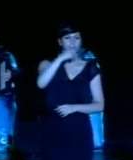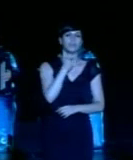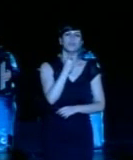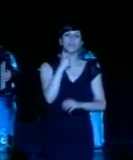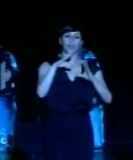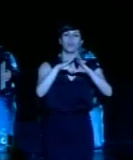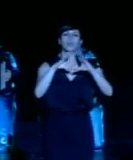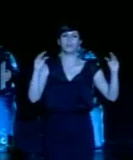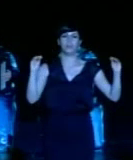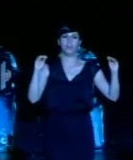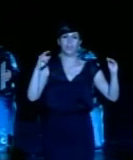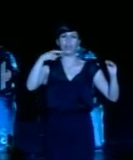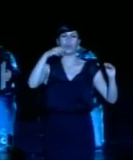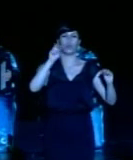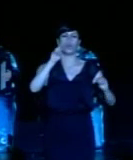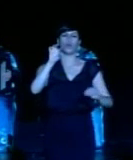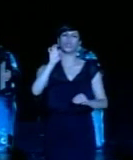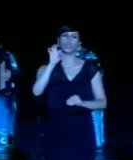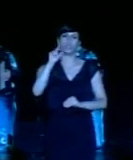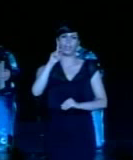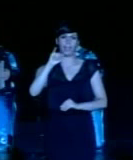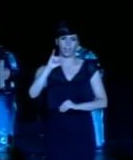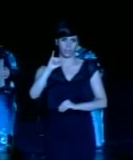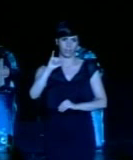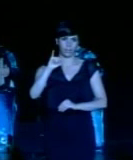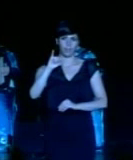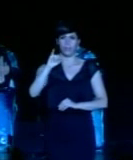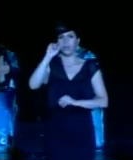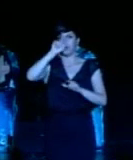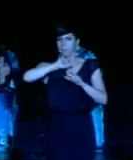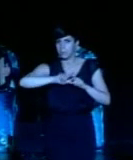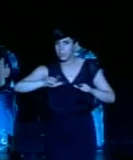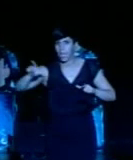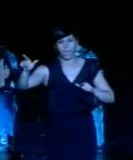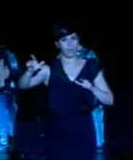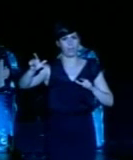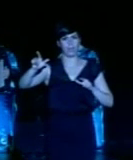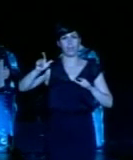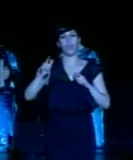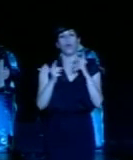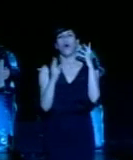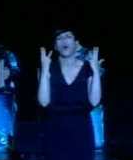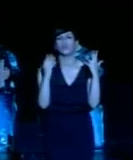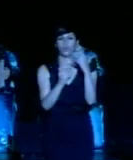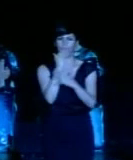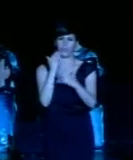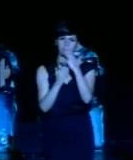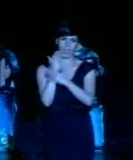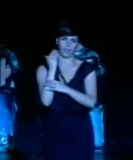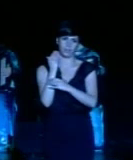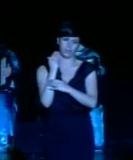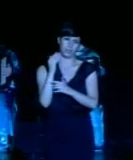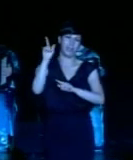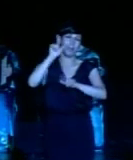la Universidad de Gorski y tras un viaje sin parar de 8 días,